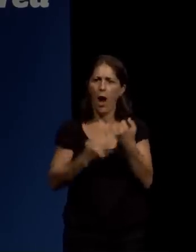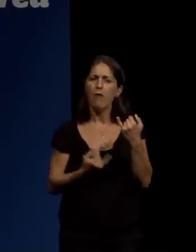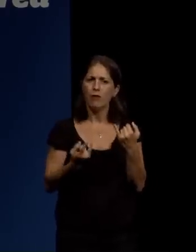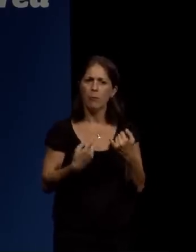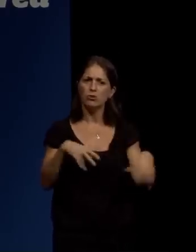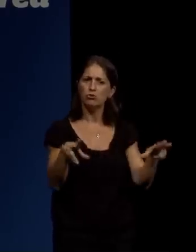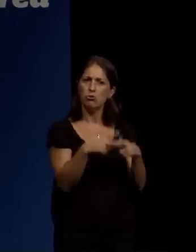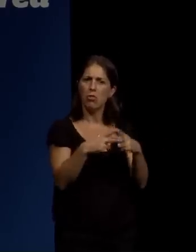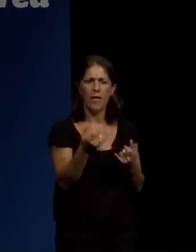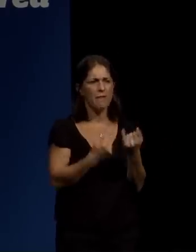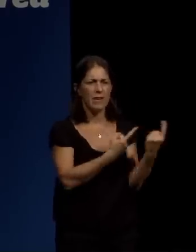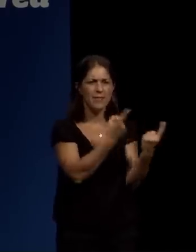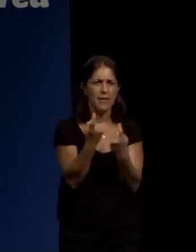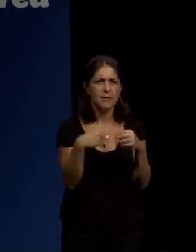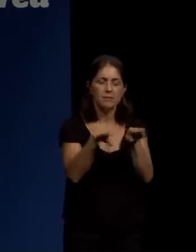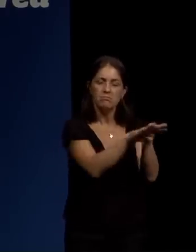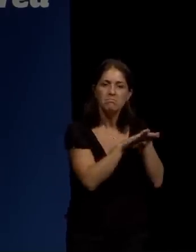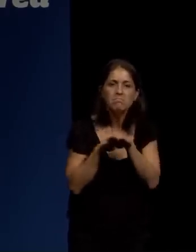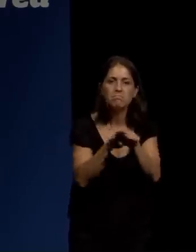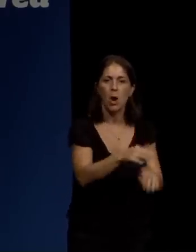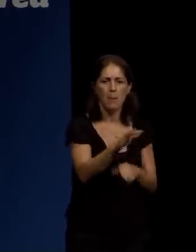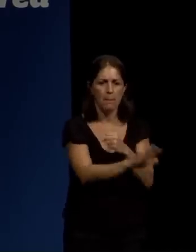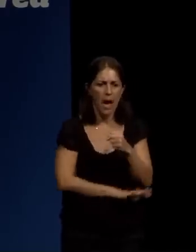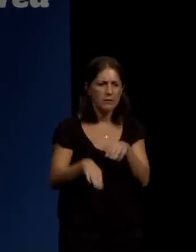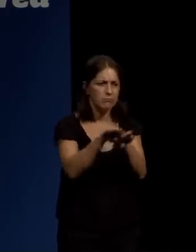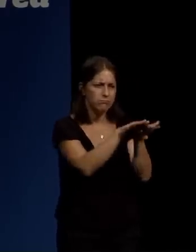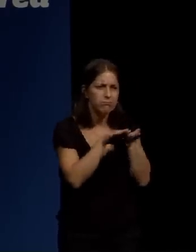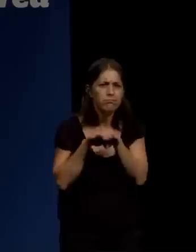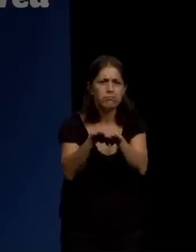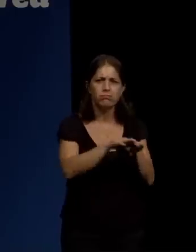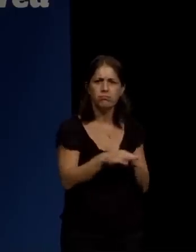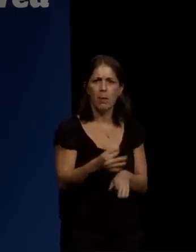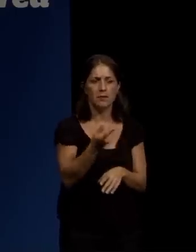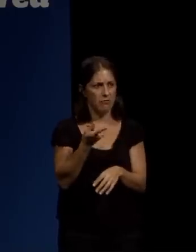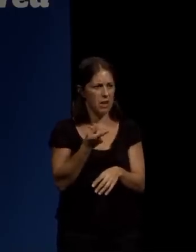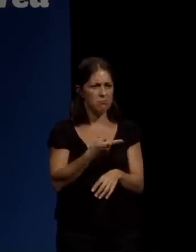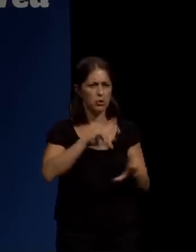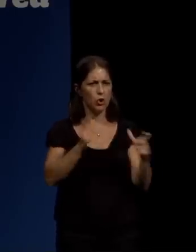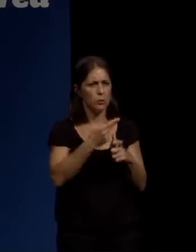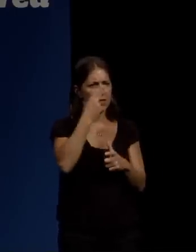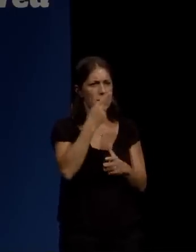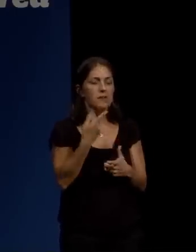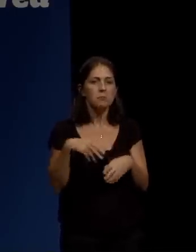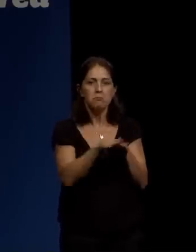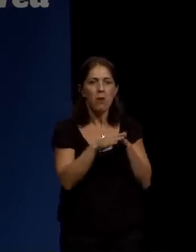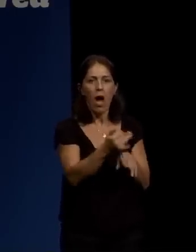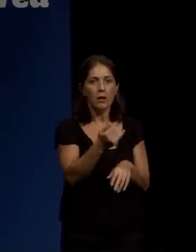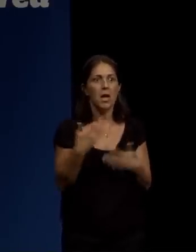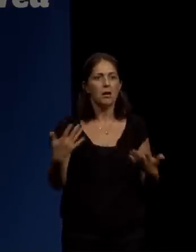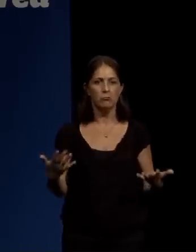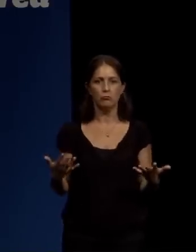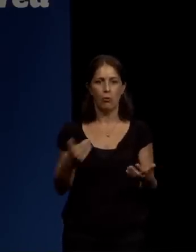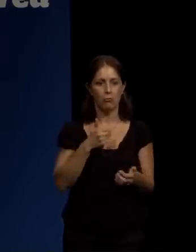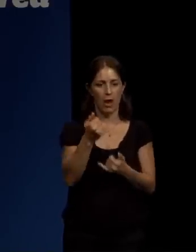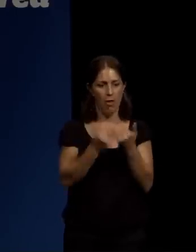sociedade tiñamos as mesmas necesidades básicas, as mesmas necesidades individuais e colectivas, como non iba a ser posible